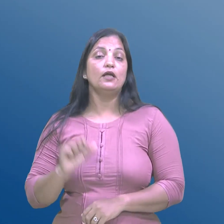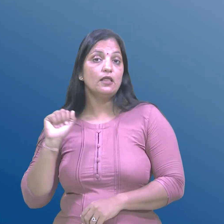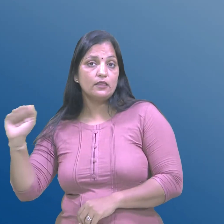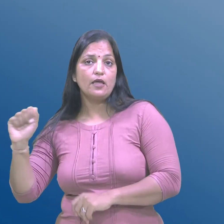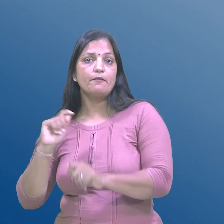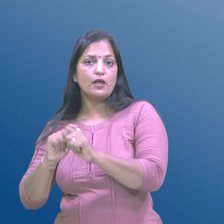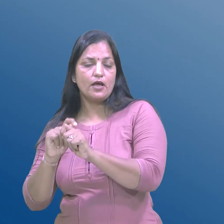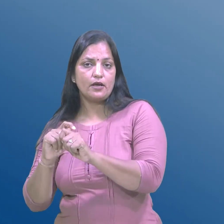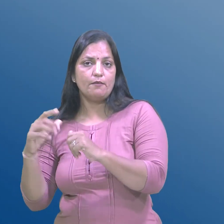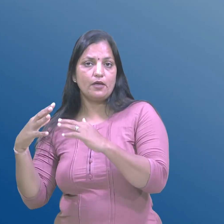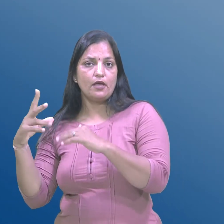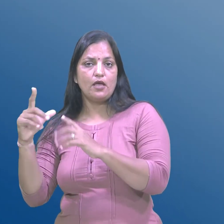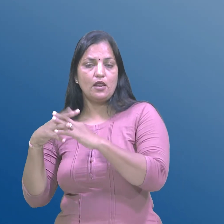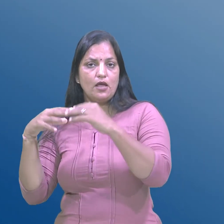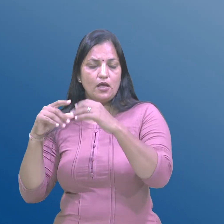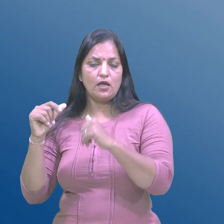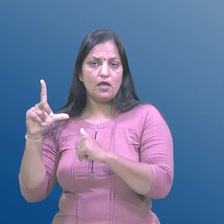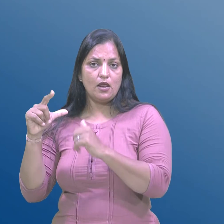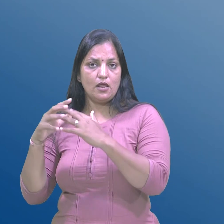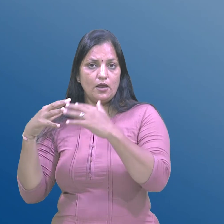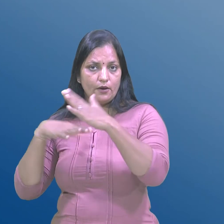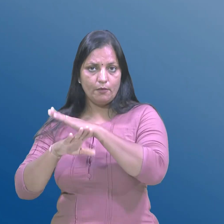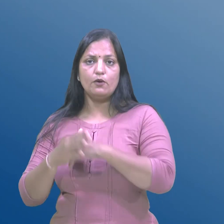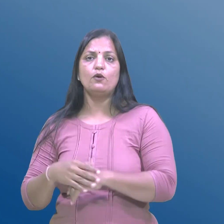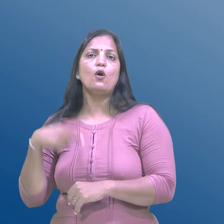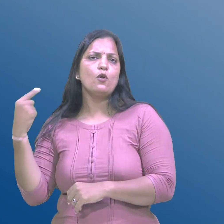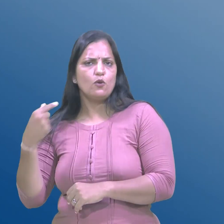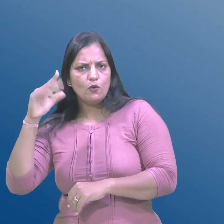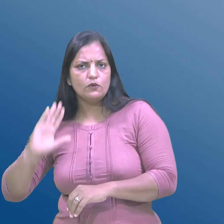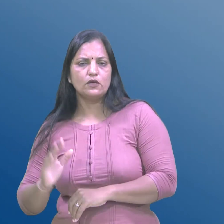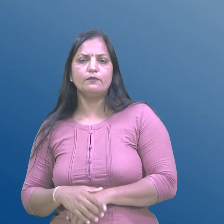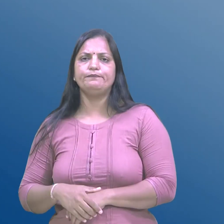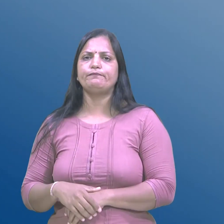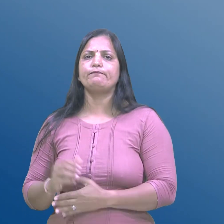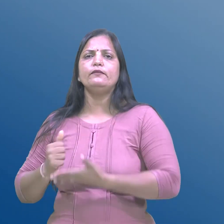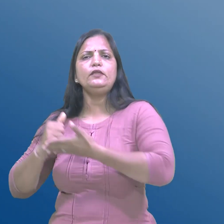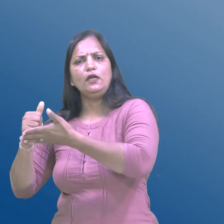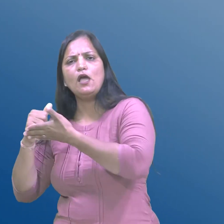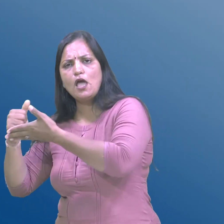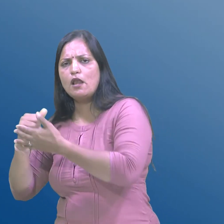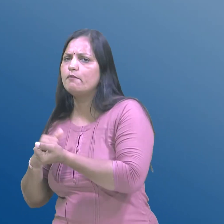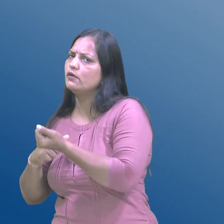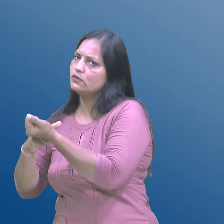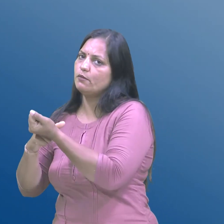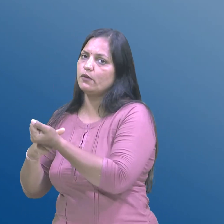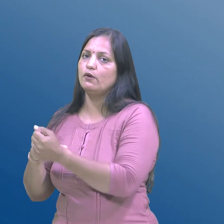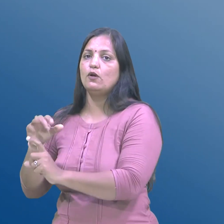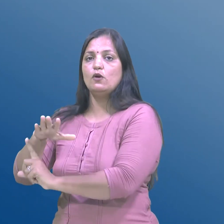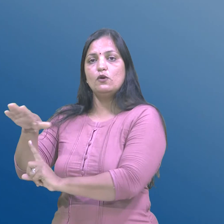કાયદાકીય સામર્થ્યનો ઉપયોગ કરવામાં સહાયરૂપ બનવા માટે સમુદાયને